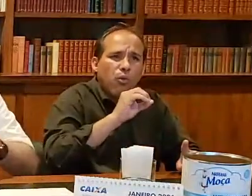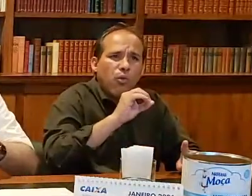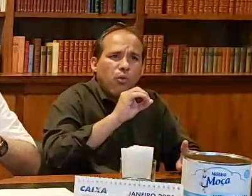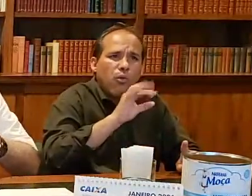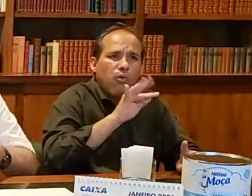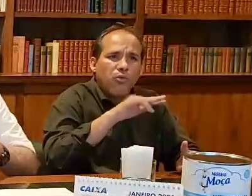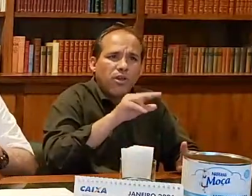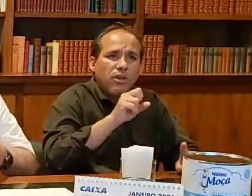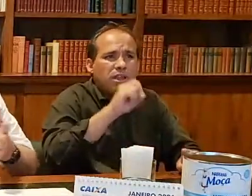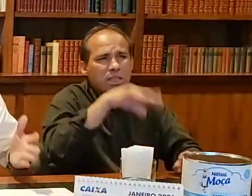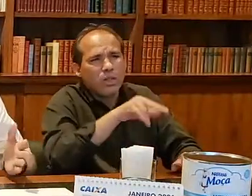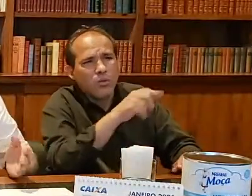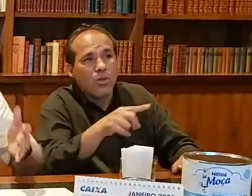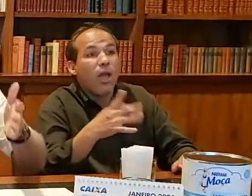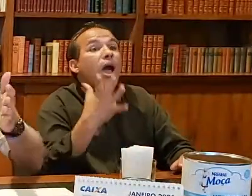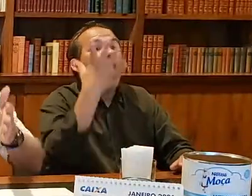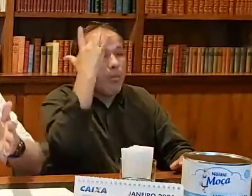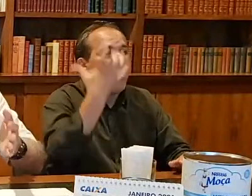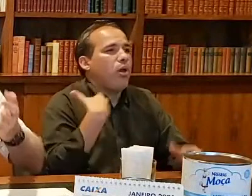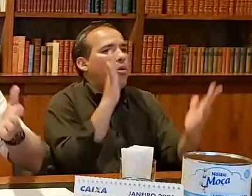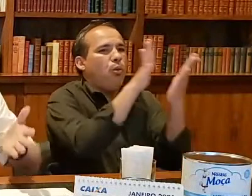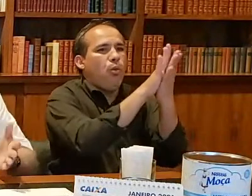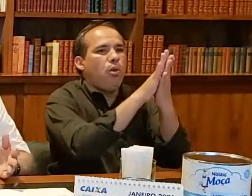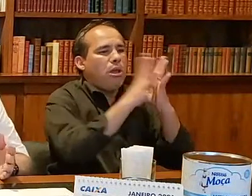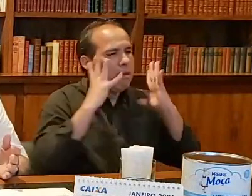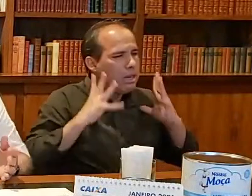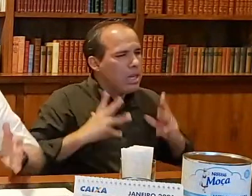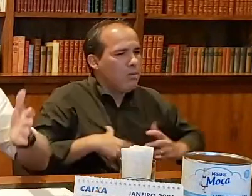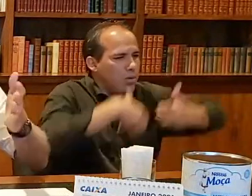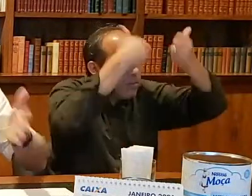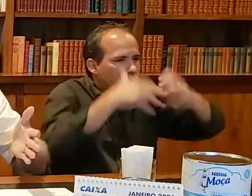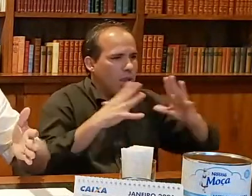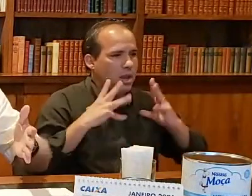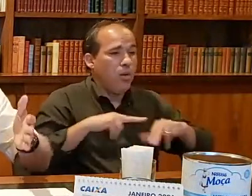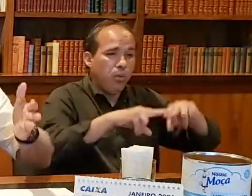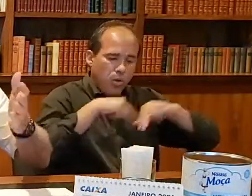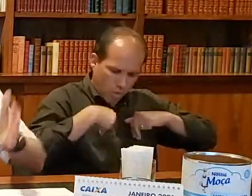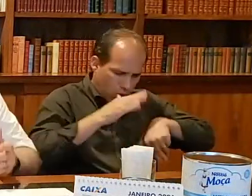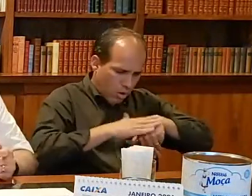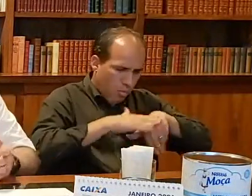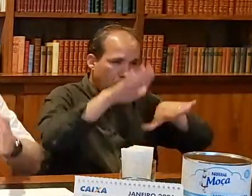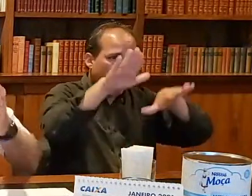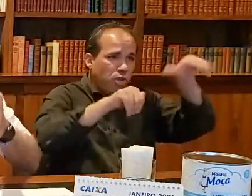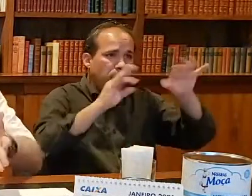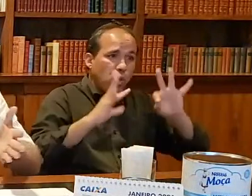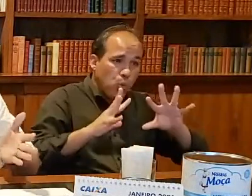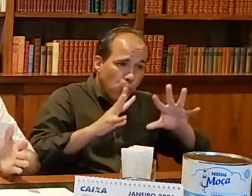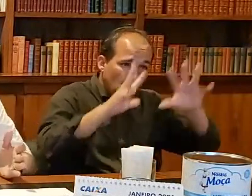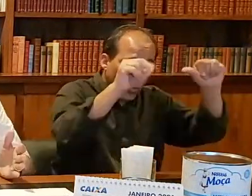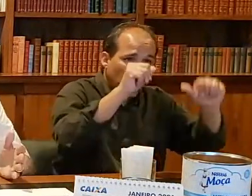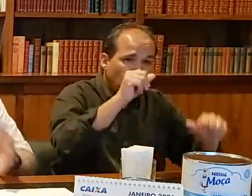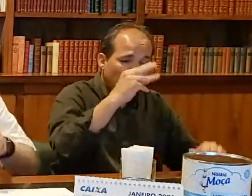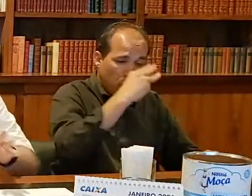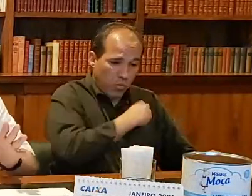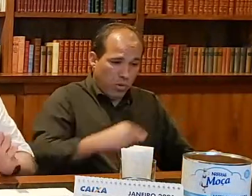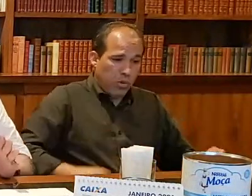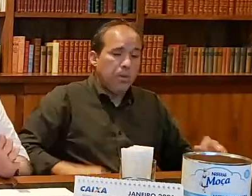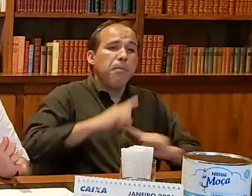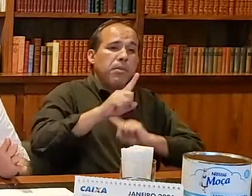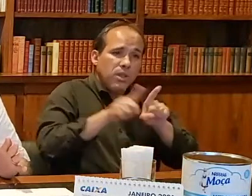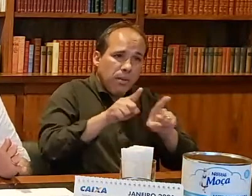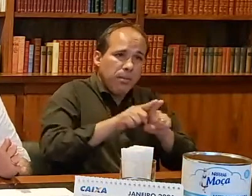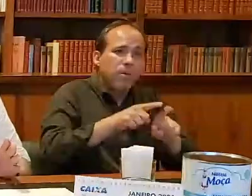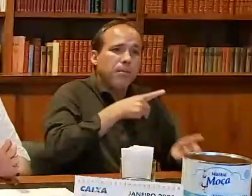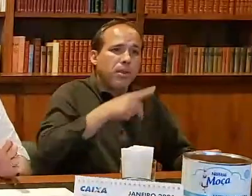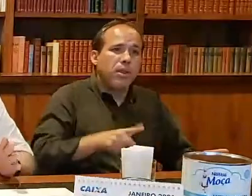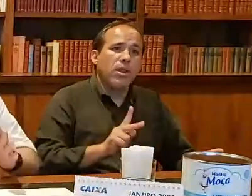quero botar em pratos limpos isso aí, por isso que eu convoquei. Aí eu convoquei, né? Todos os ministros e o presidente da Petrobras e mais alguns que vão